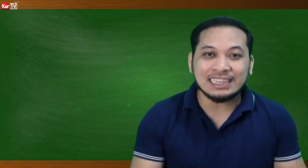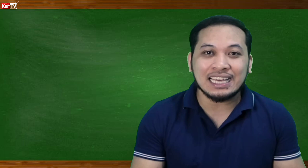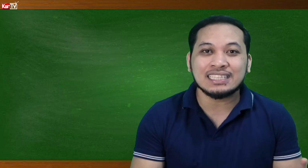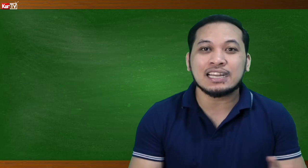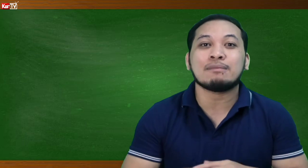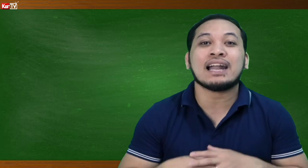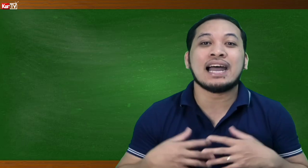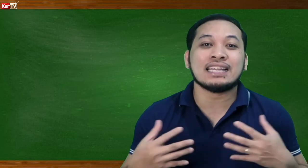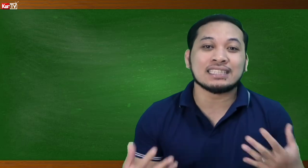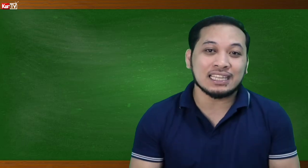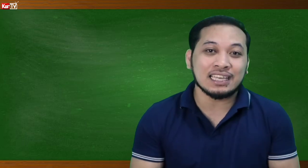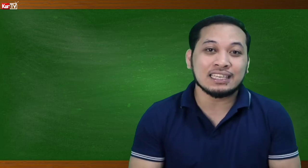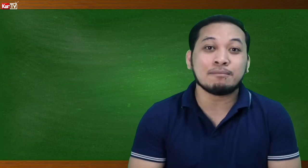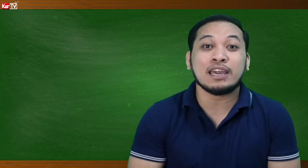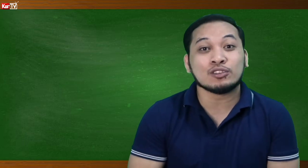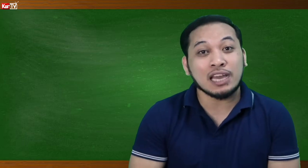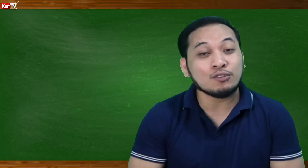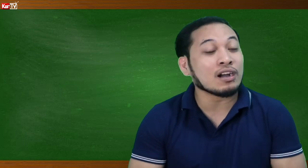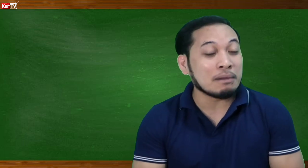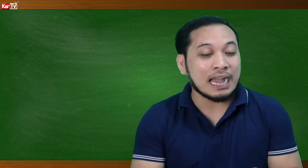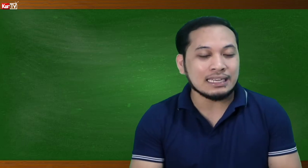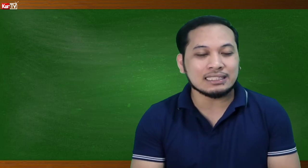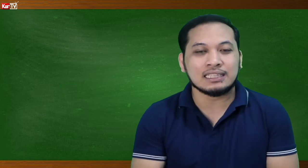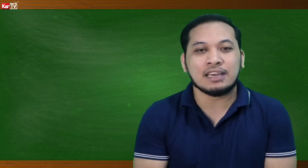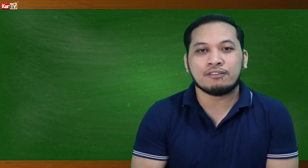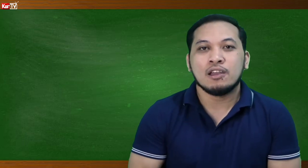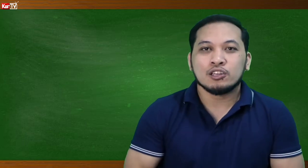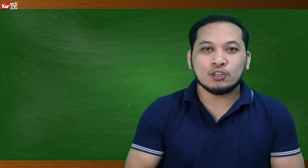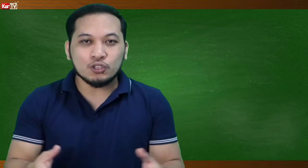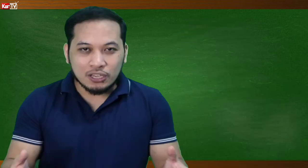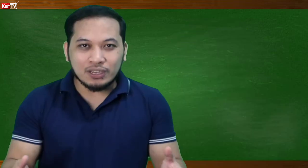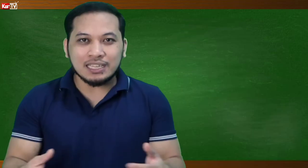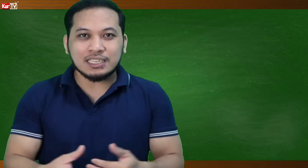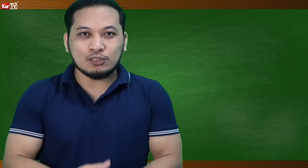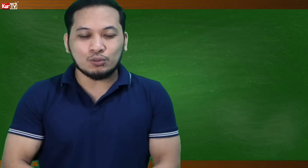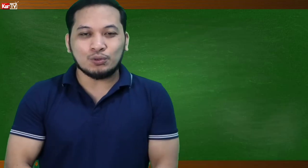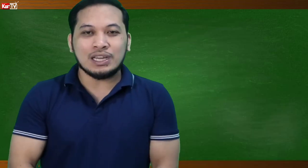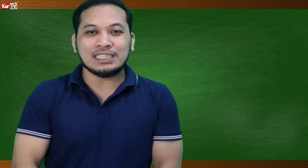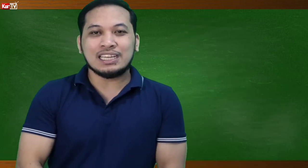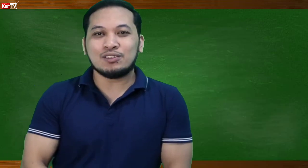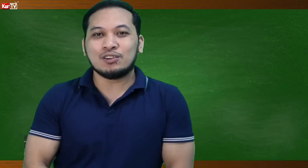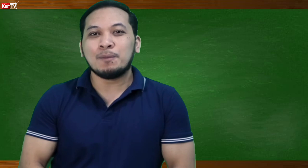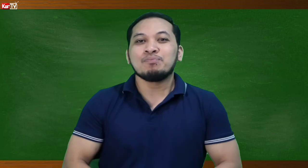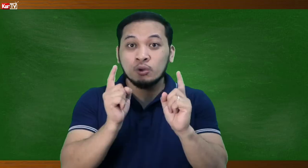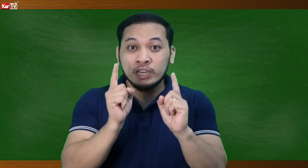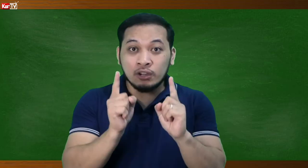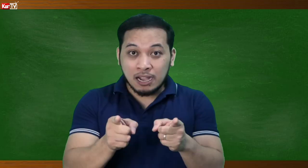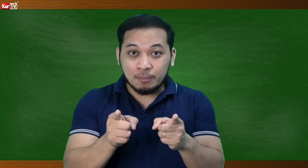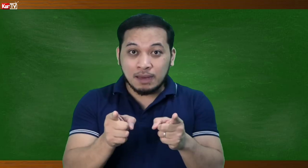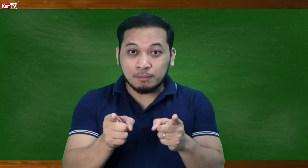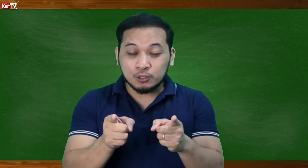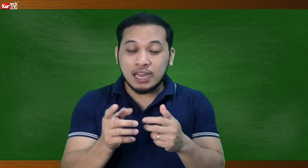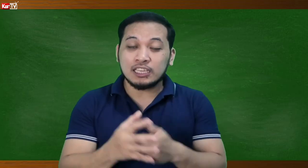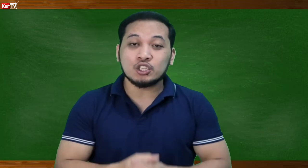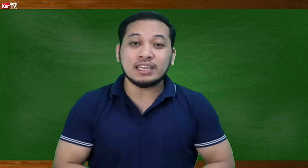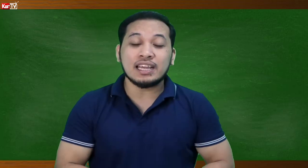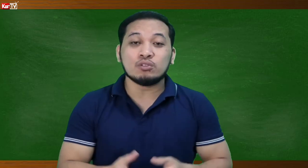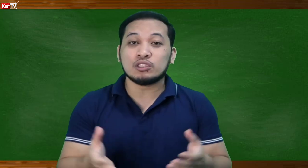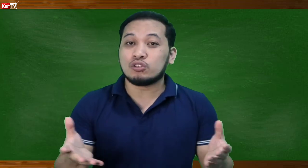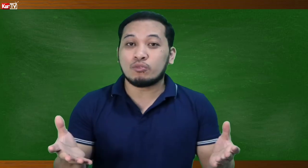related sa kamag-anak natin na meron tayong kamag-anak na deaf. So yun nga yung ilan sa ituturo natin ngayon, no? Kung ikaw ay bago pa lamang po sa aking channel and you want to know more